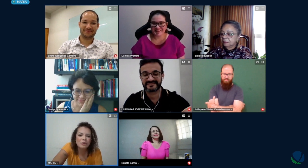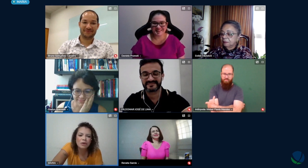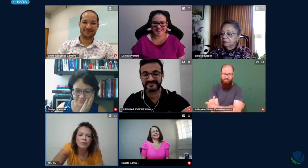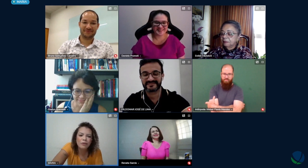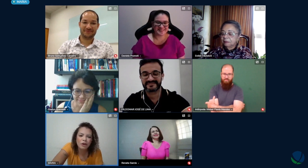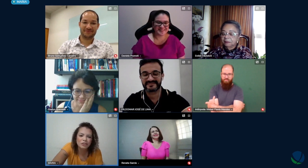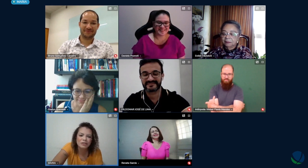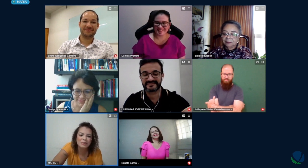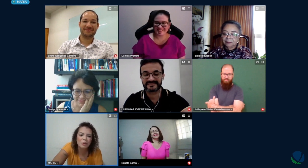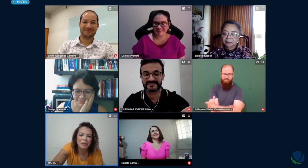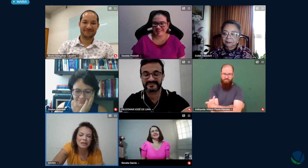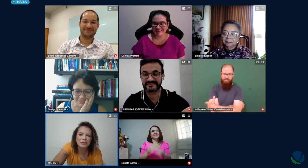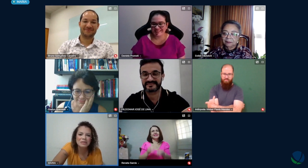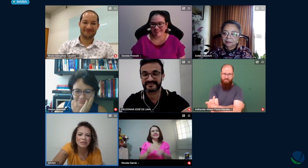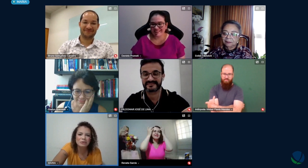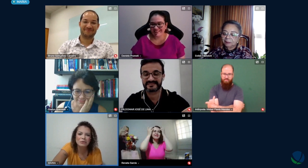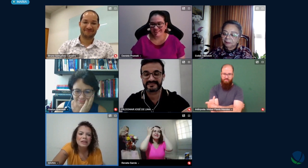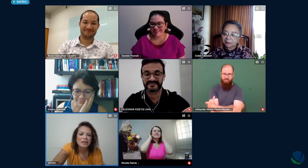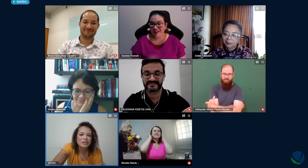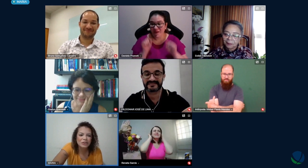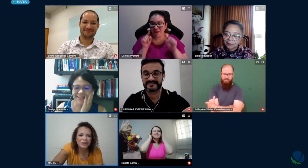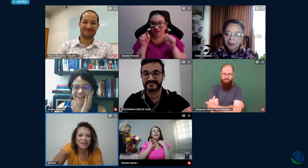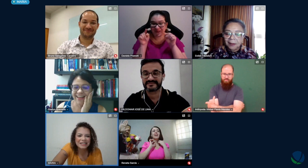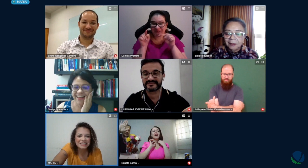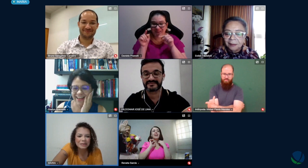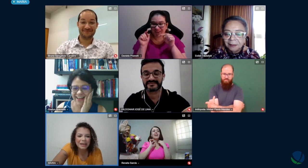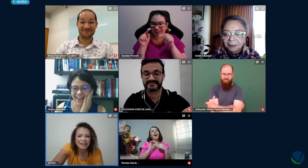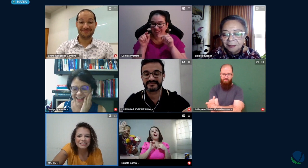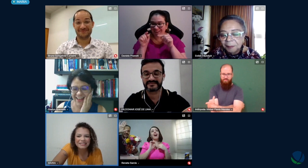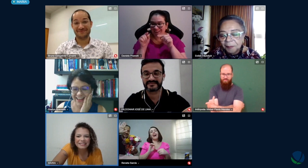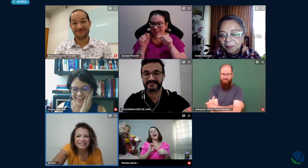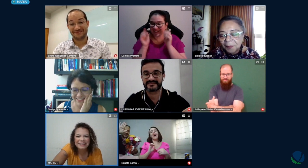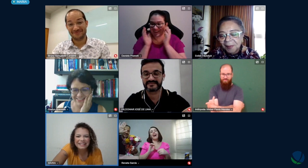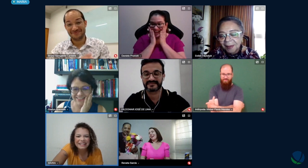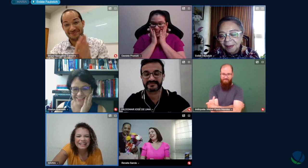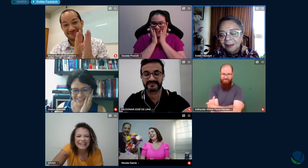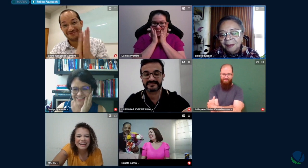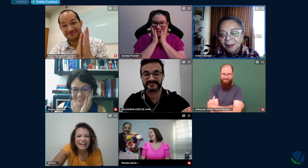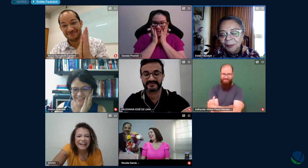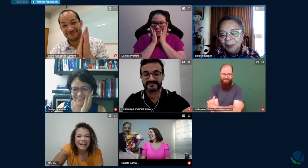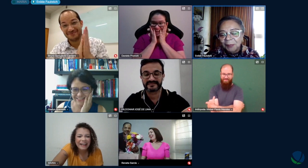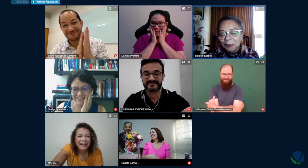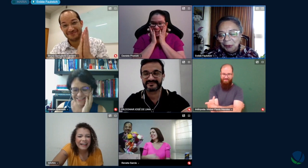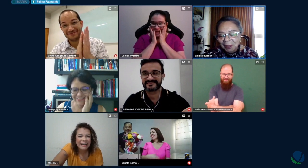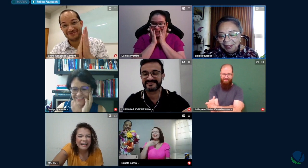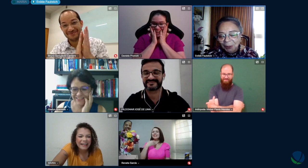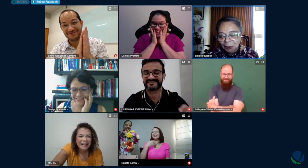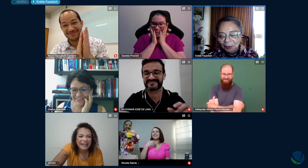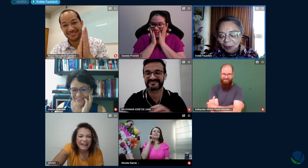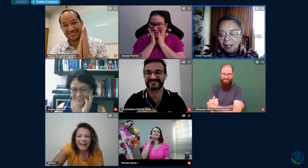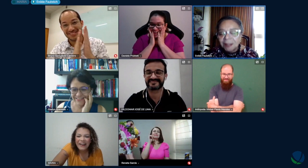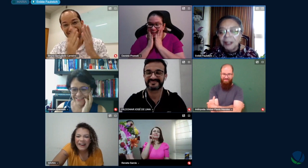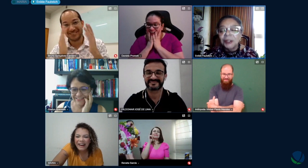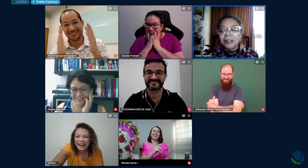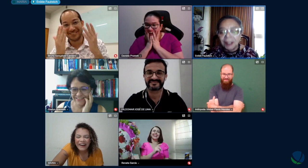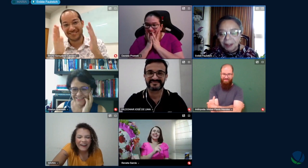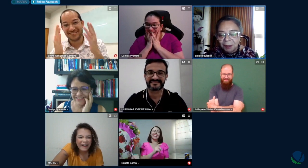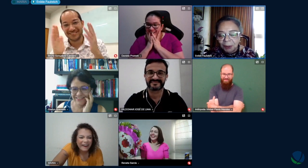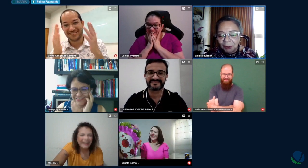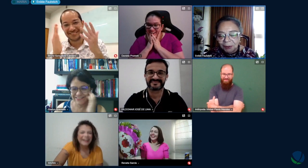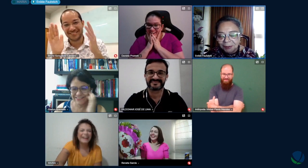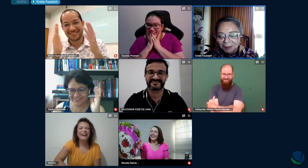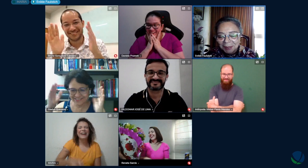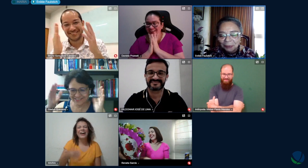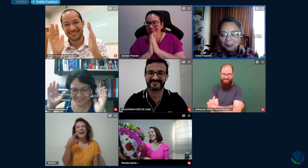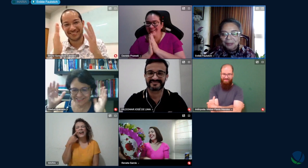É uma emoção forte nesse momento que eu sinto, só de agradecimento. Então, olha aí, olha o Garcia te entregando